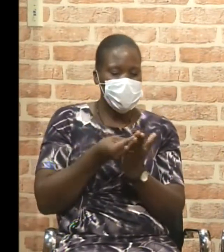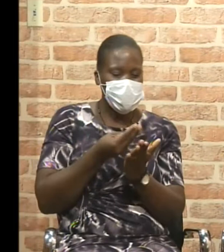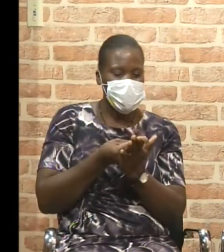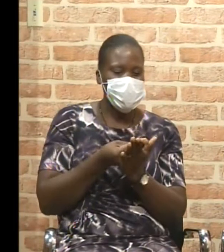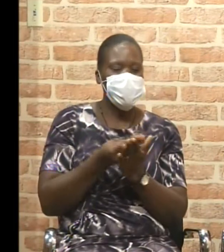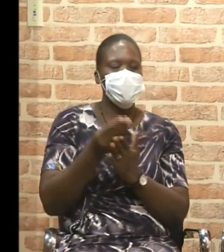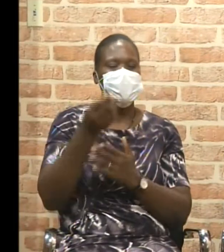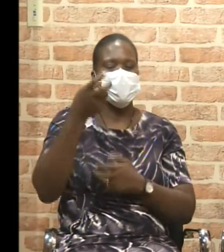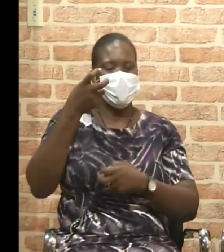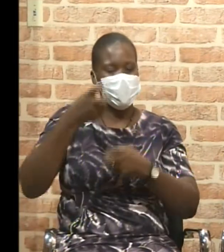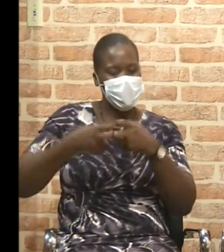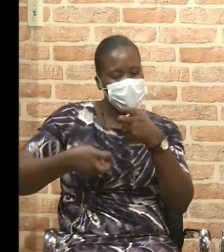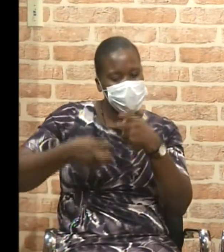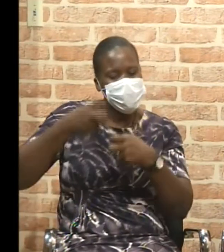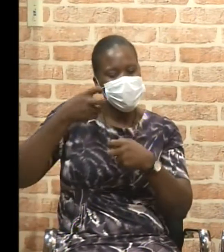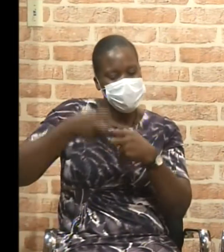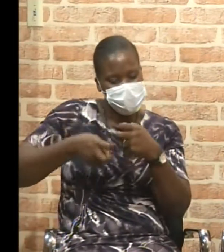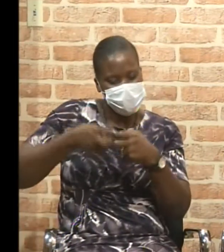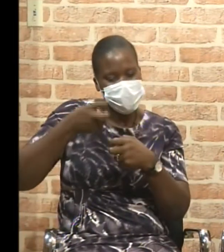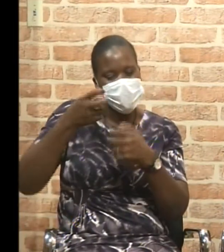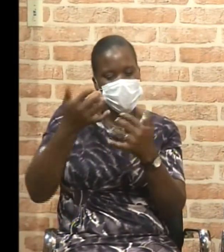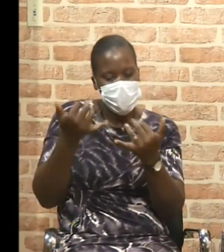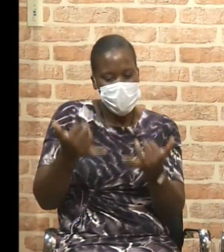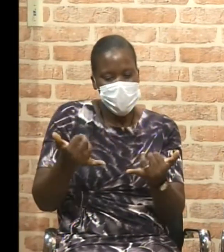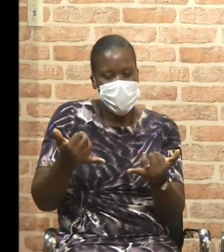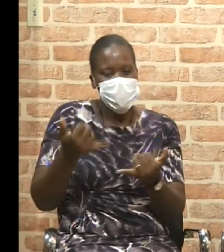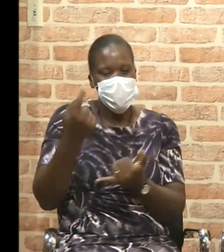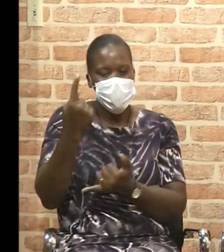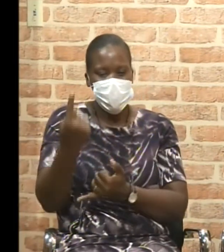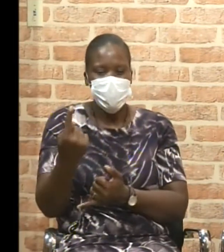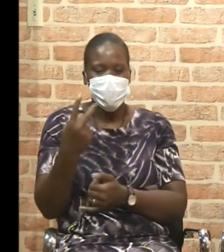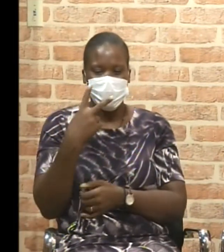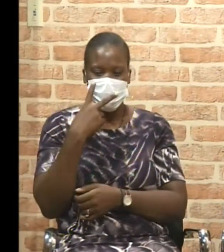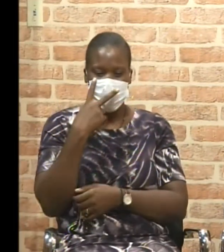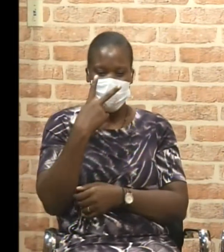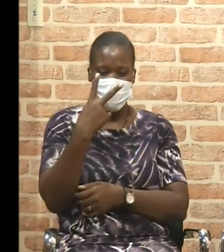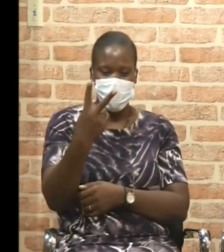difficile. Maintenant, une nambay que nous pour aller garder qui j'en nous ka